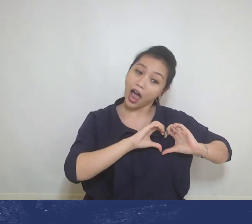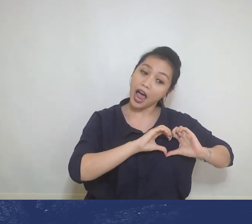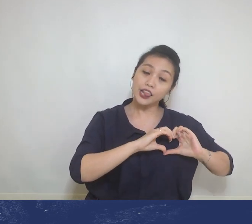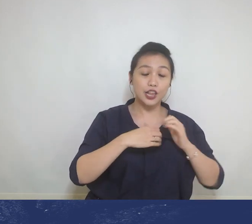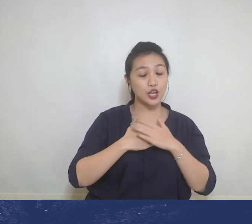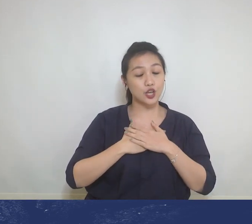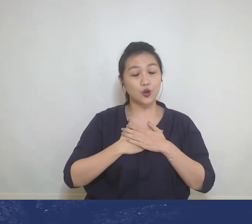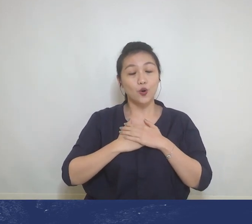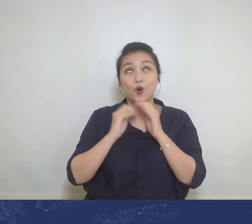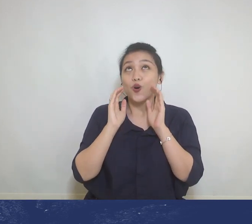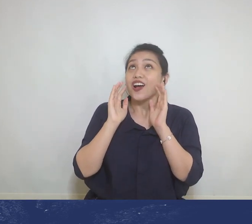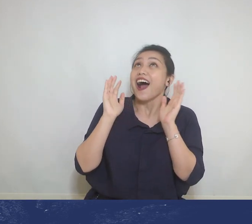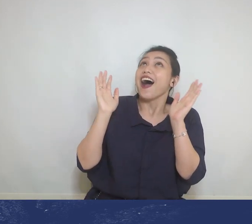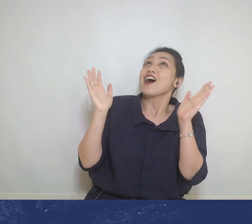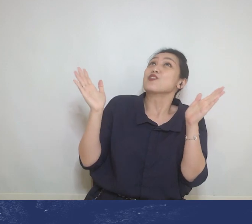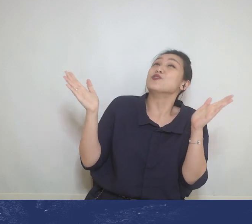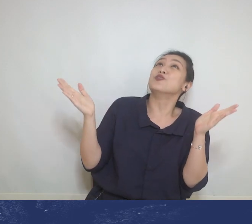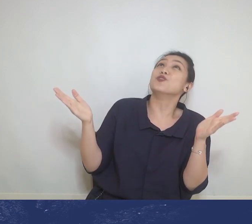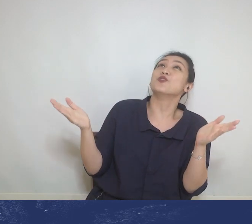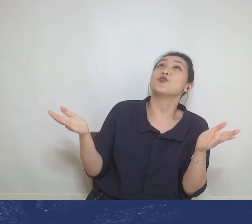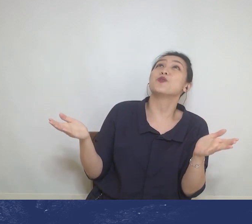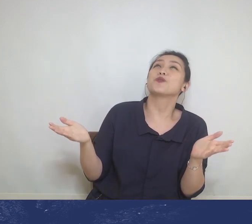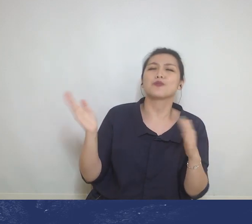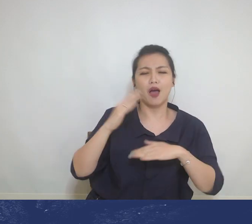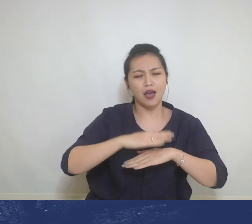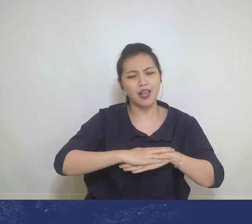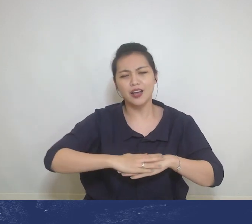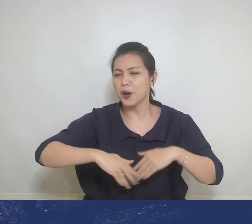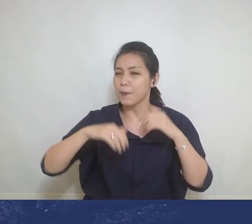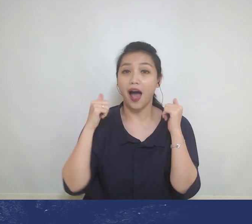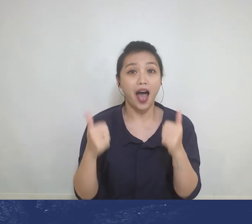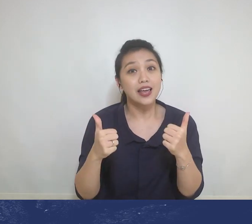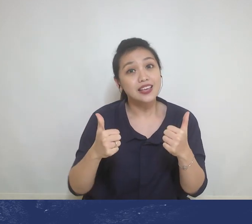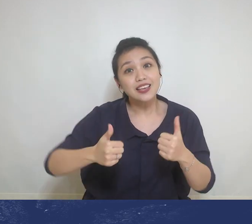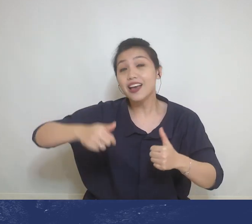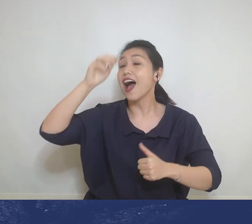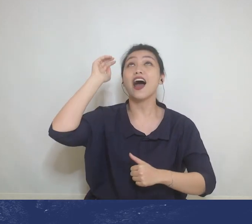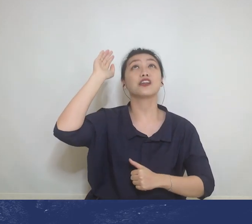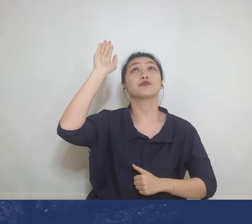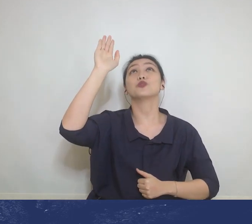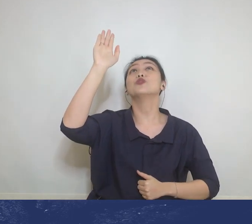Tuhan. Segenap hatiku kagum akan